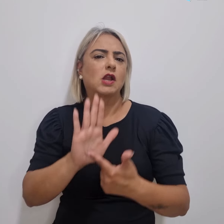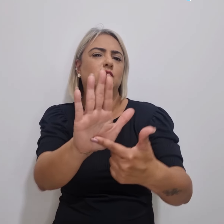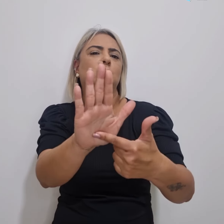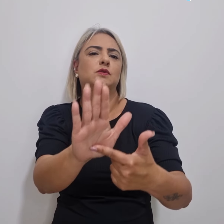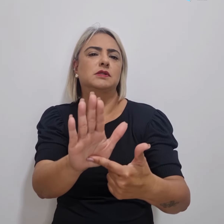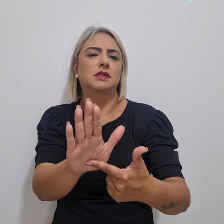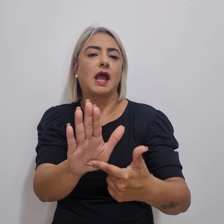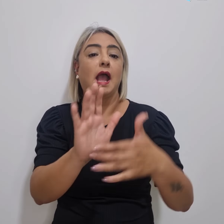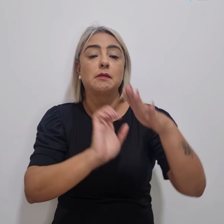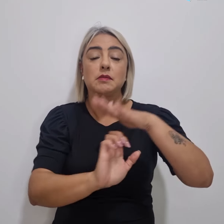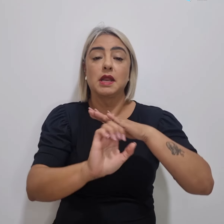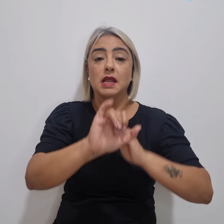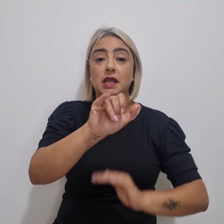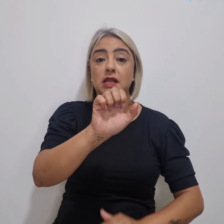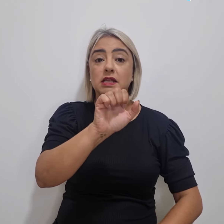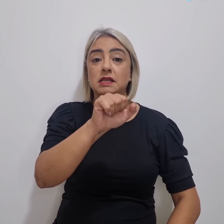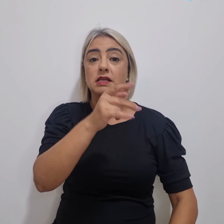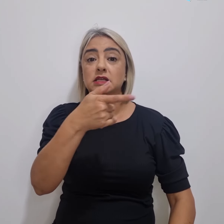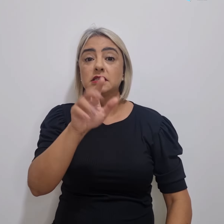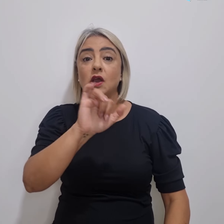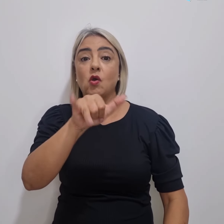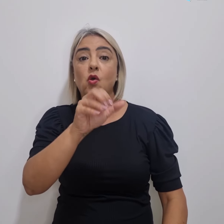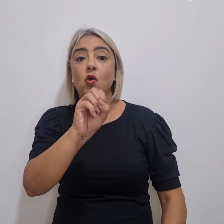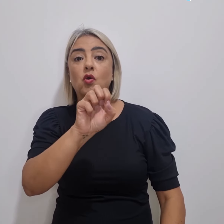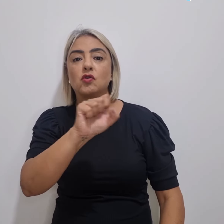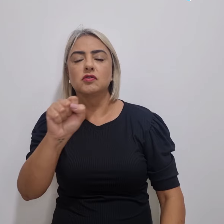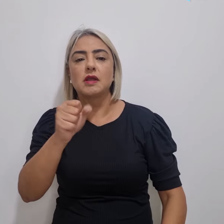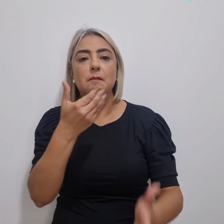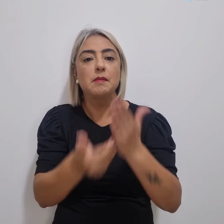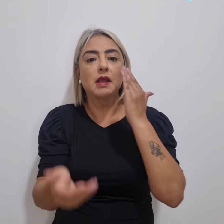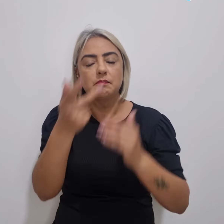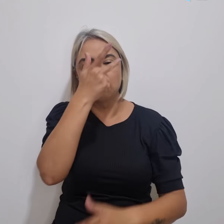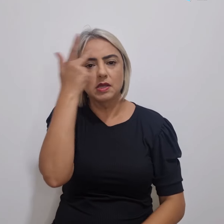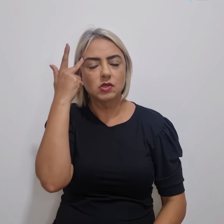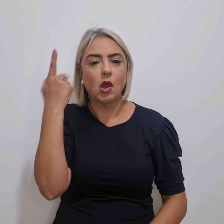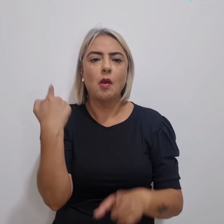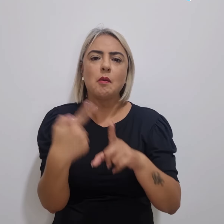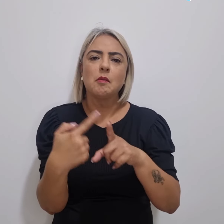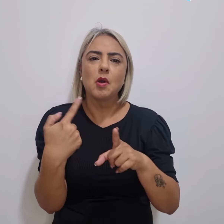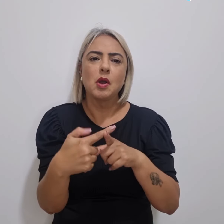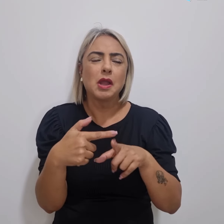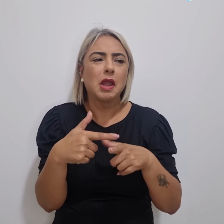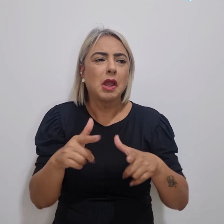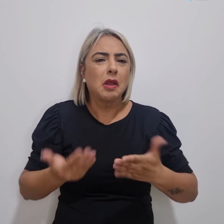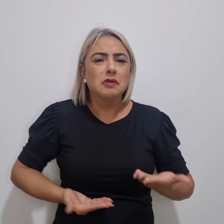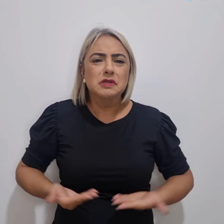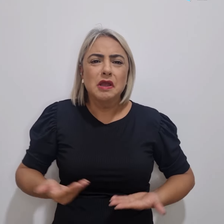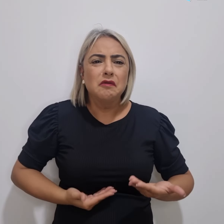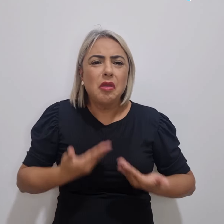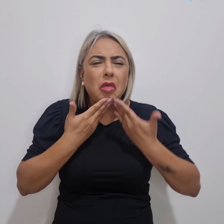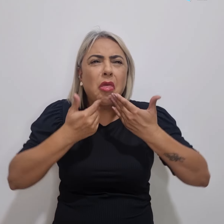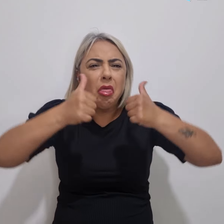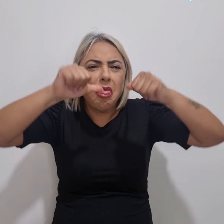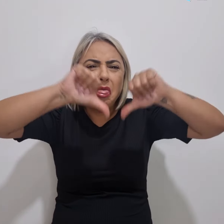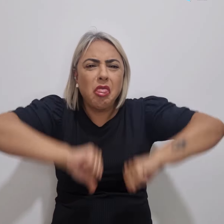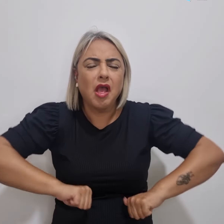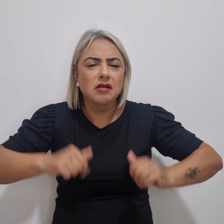José é a que mais tem perdido passageiros porque o serviço é ruim, denuncia o